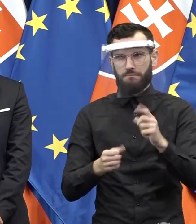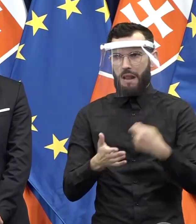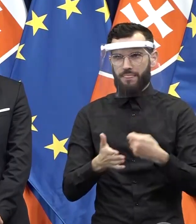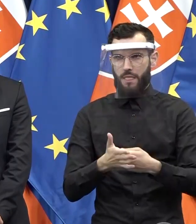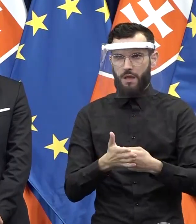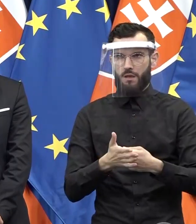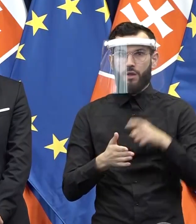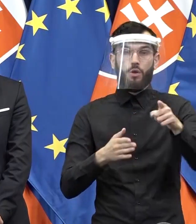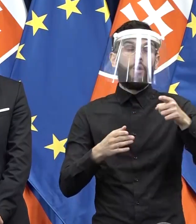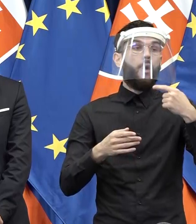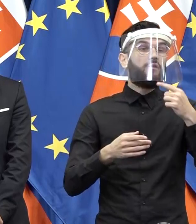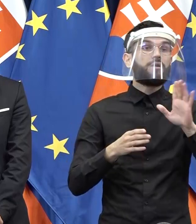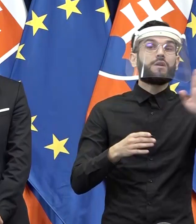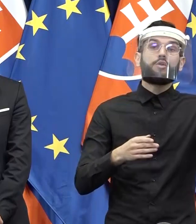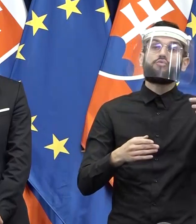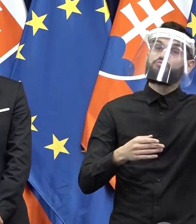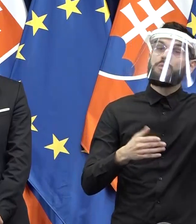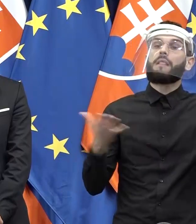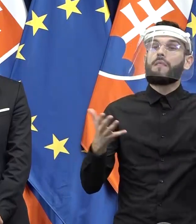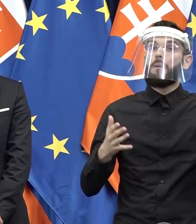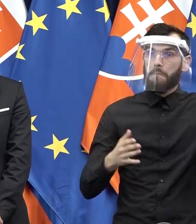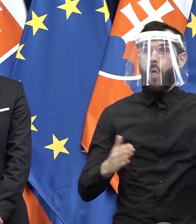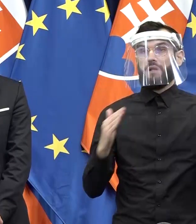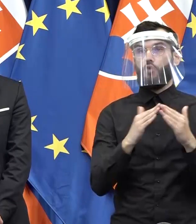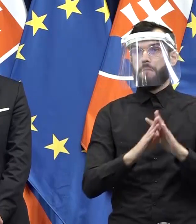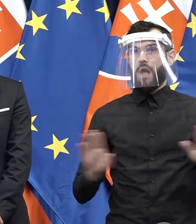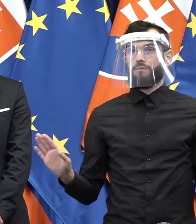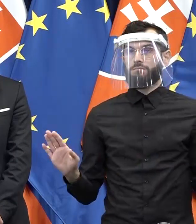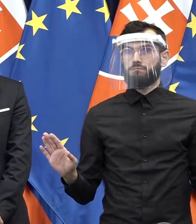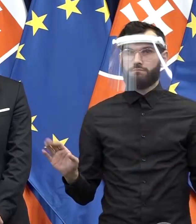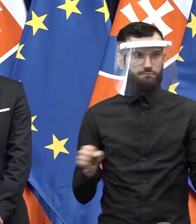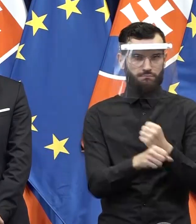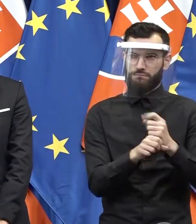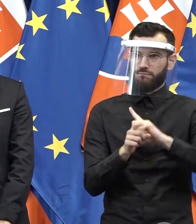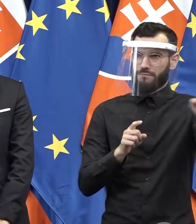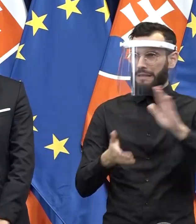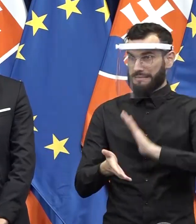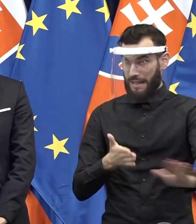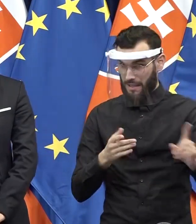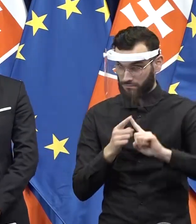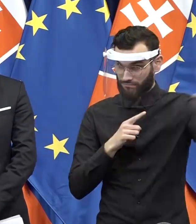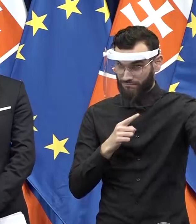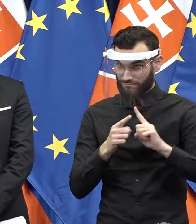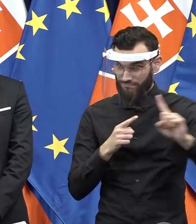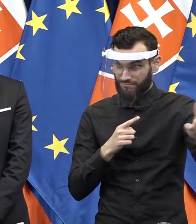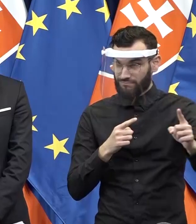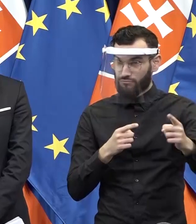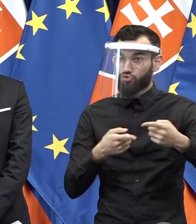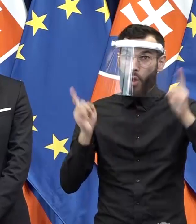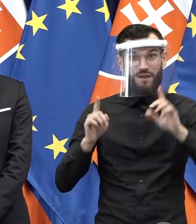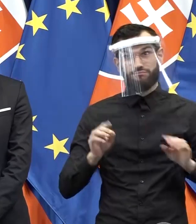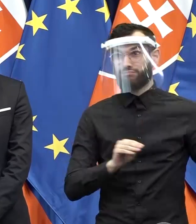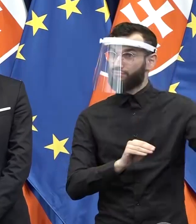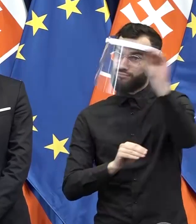Inak povedané, študenti majú byť doma a nemajú čo cestovať bezplatne vlákom po Slovensku a